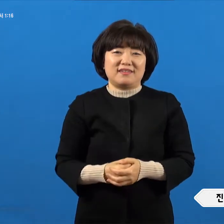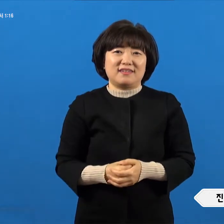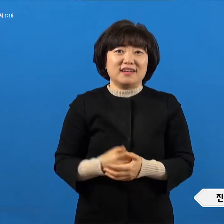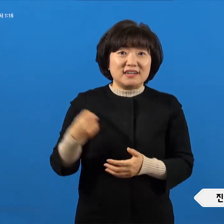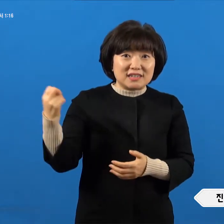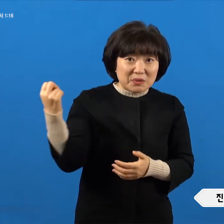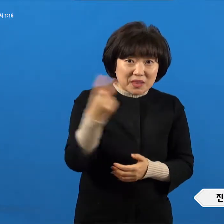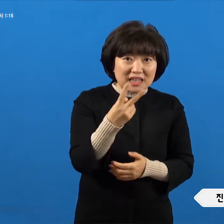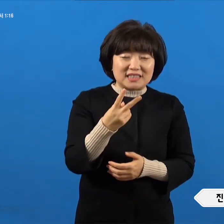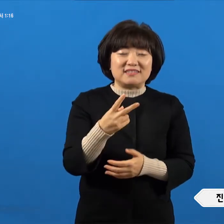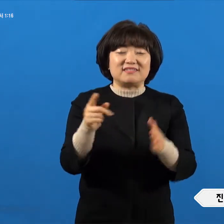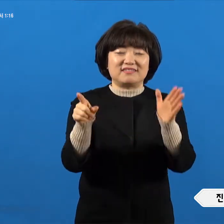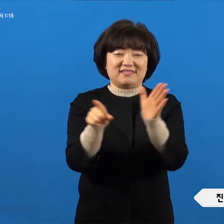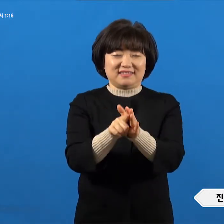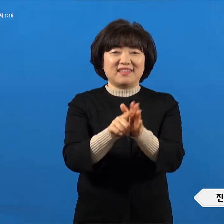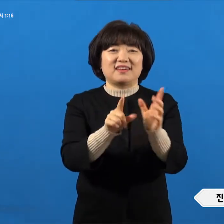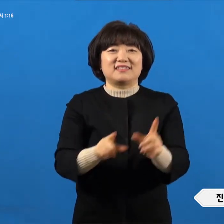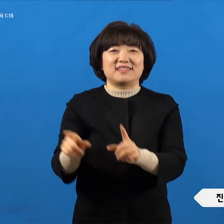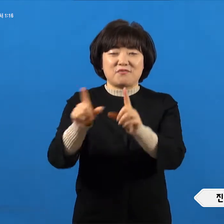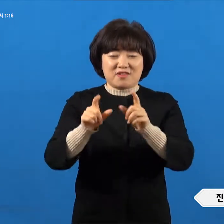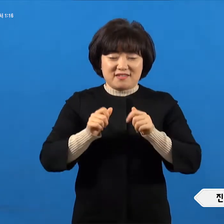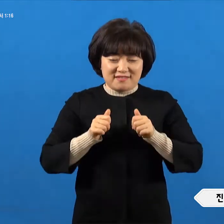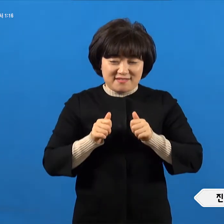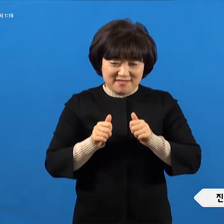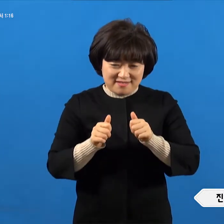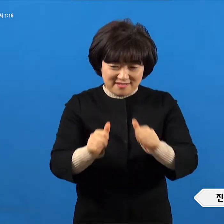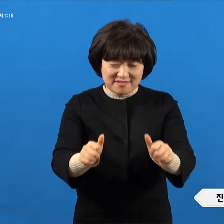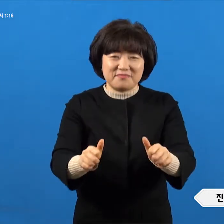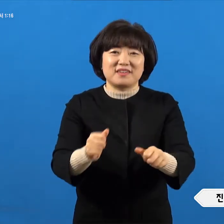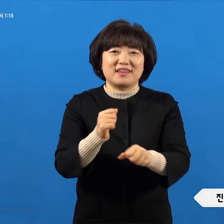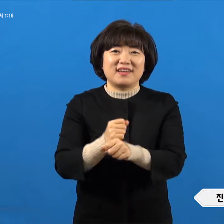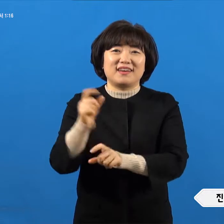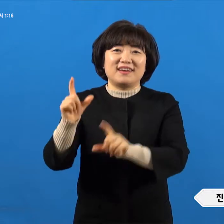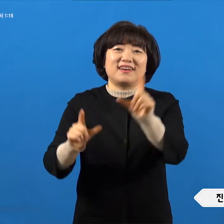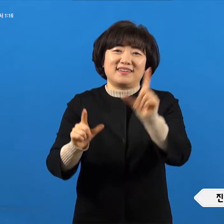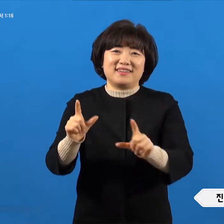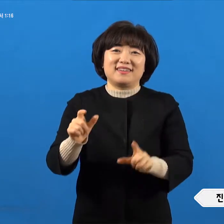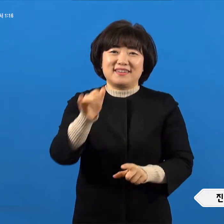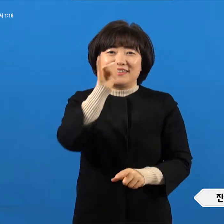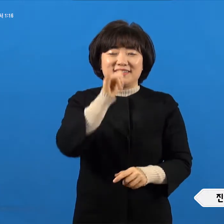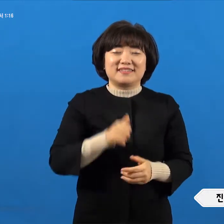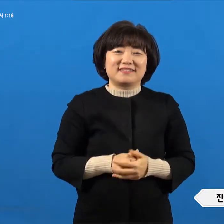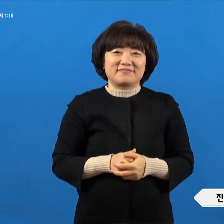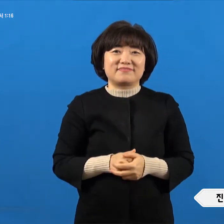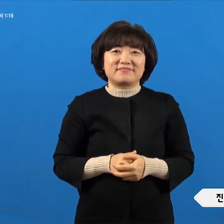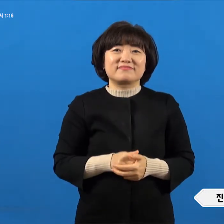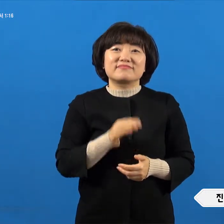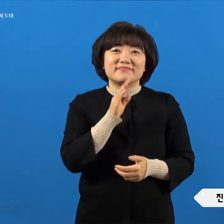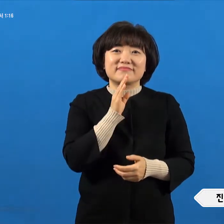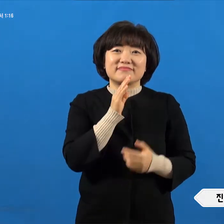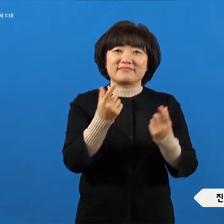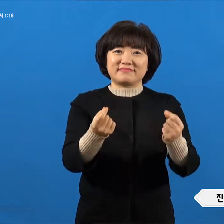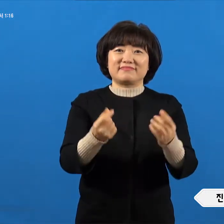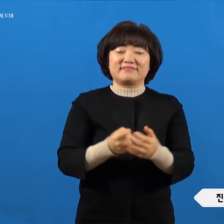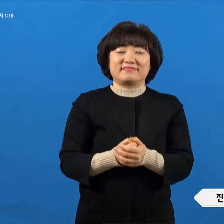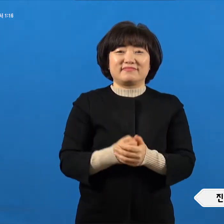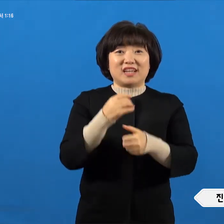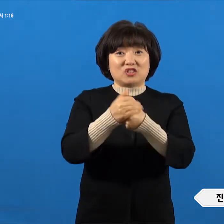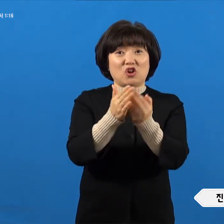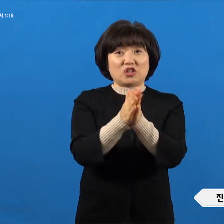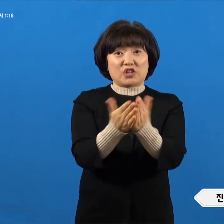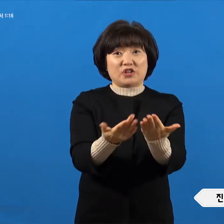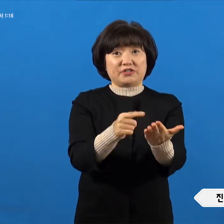그리고 다시 신앙생활을 시작하는 모습을 본 적이 있습니다. 그렇습니다.